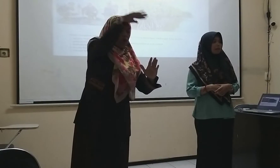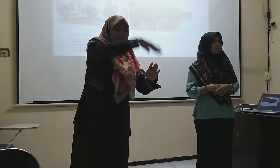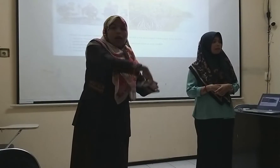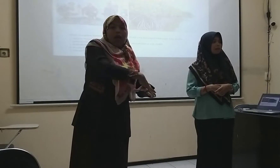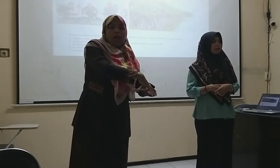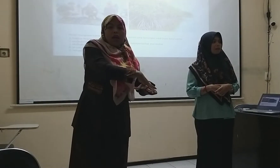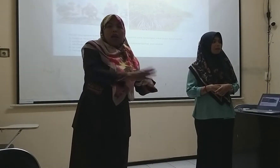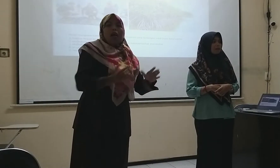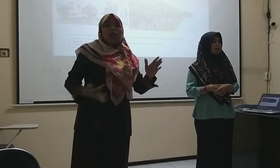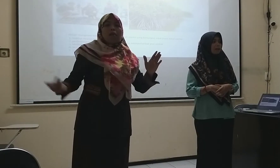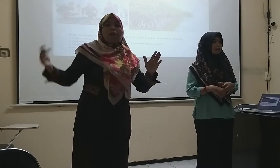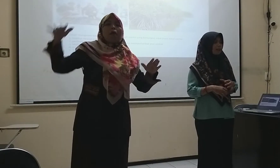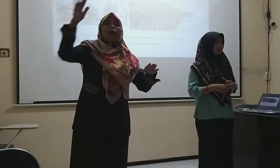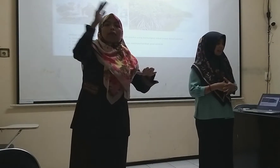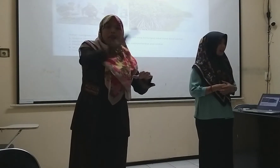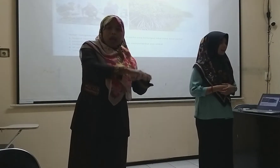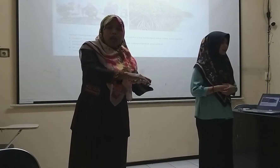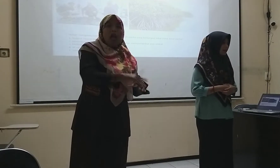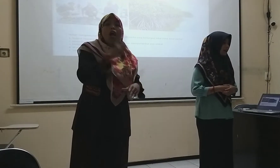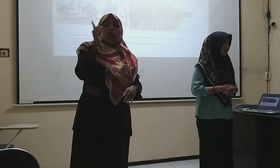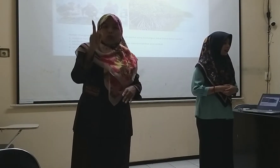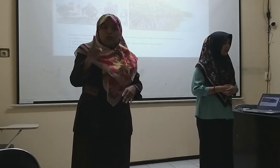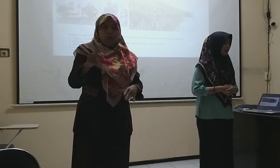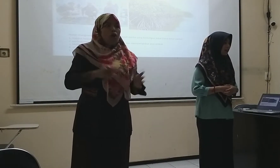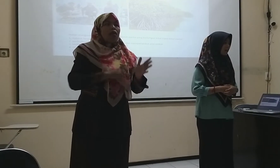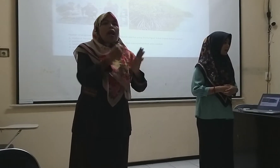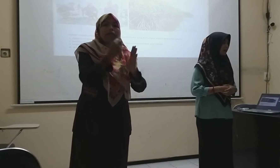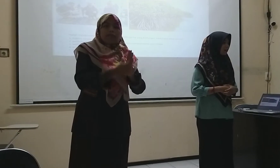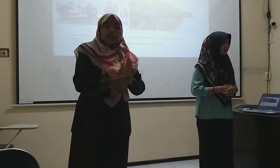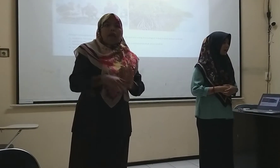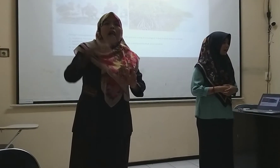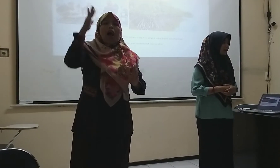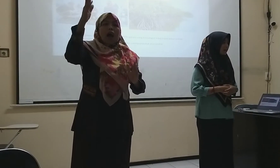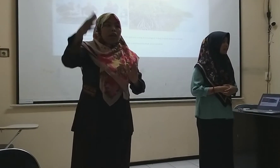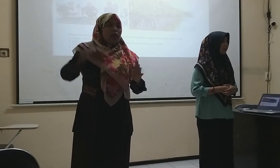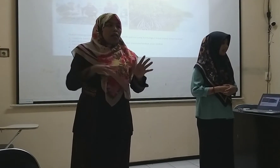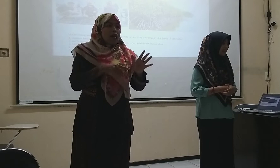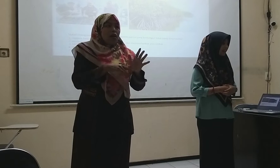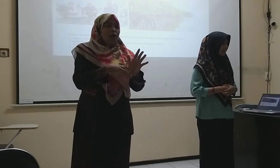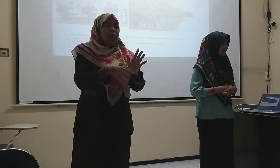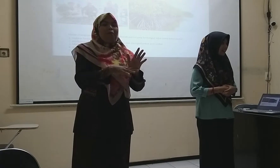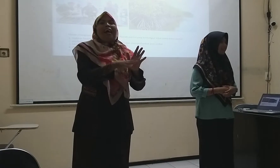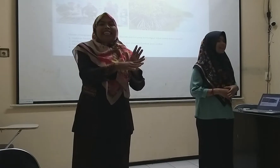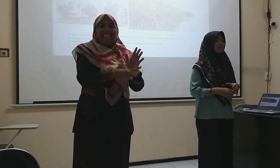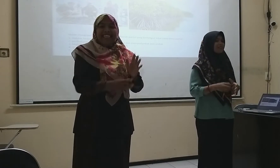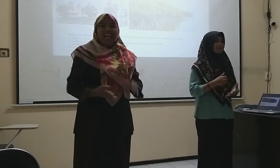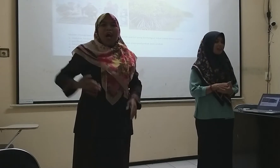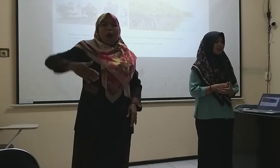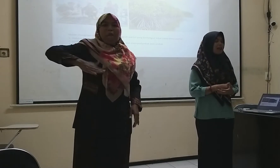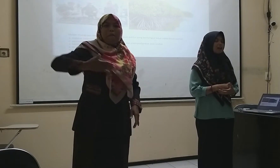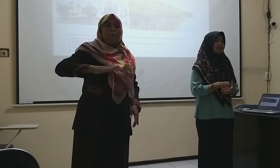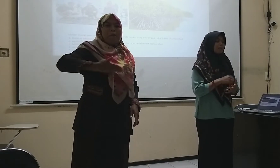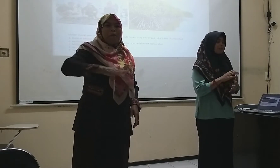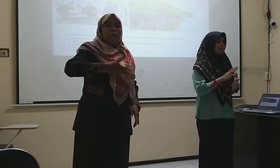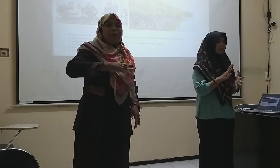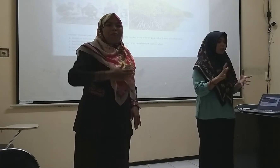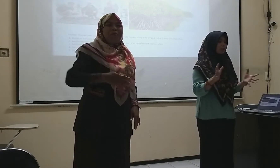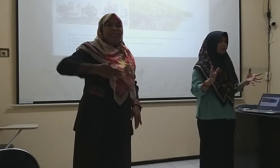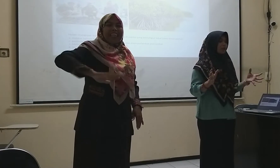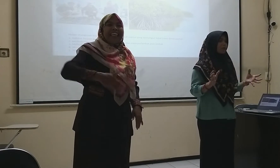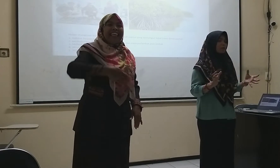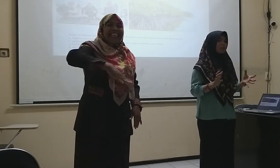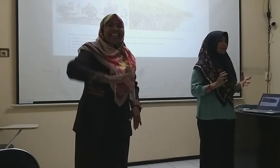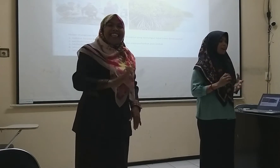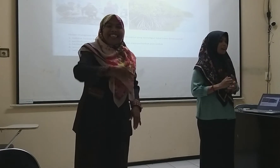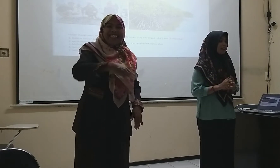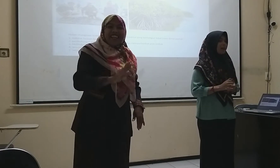di kota saya ada. Ya, di mana? Di Rembang. Di Jawa Tengah ya? Iya, di Jawa Tengah. Di seluruh kota